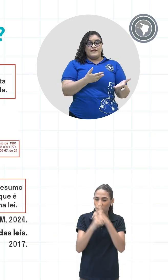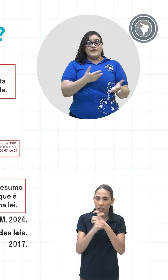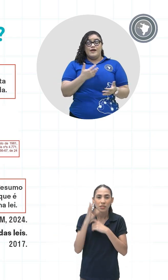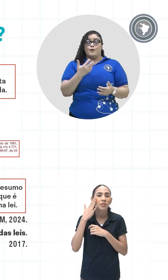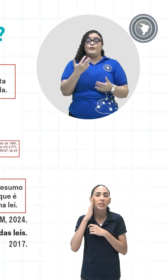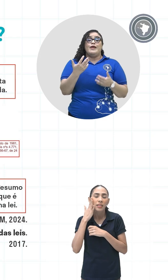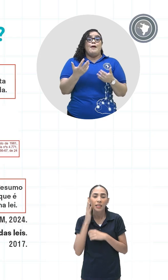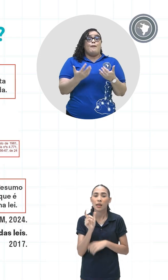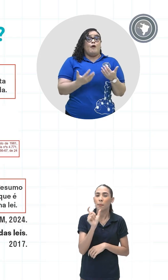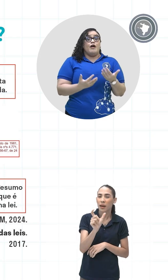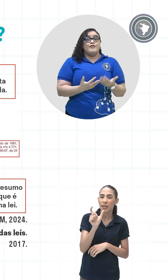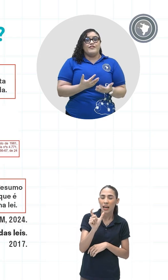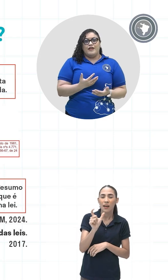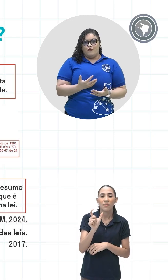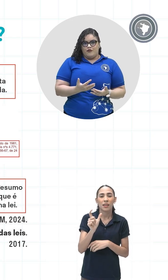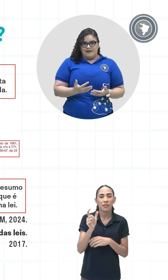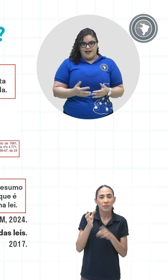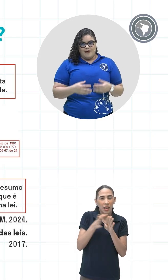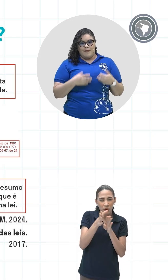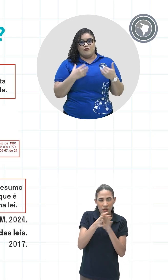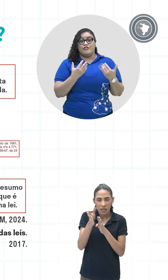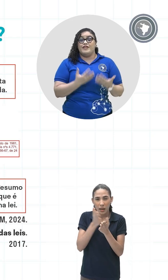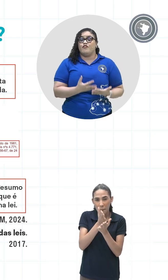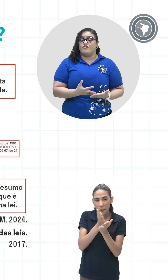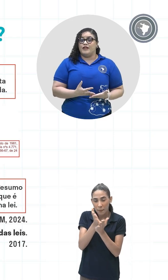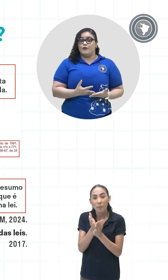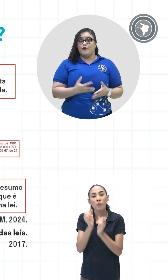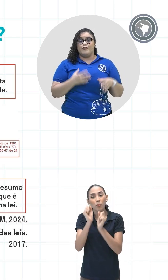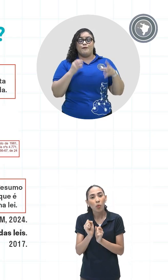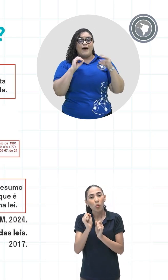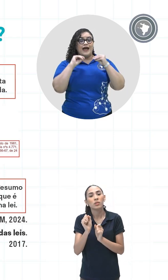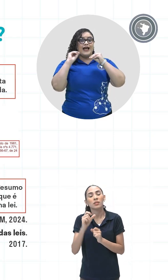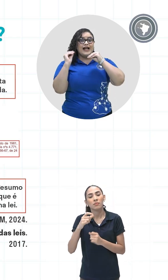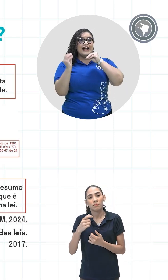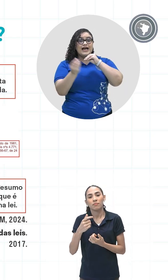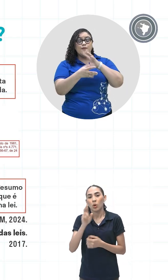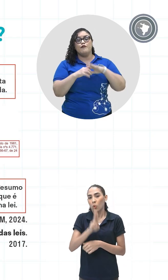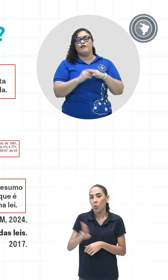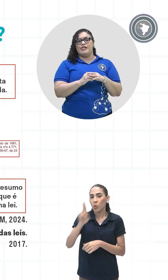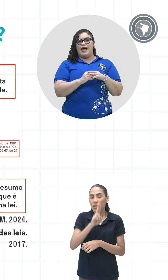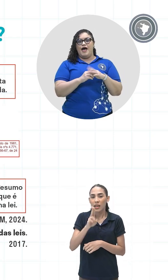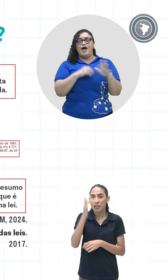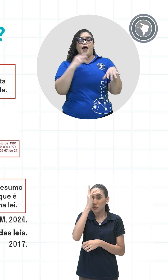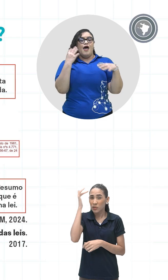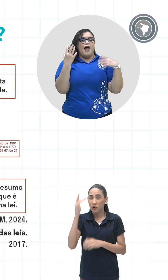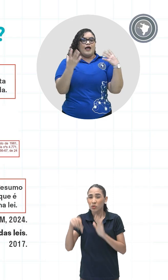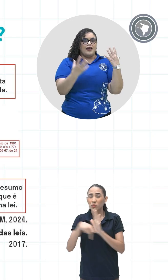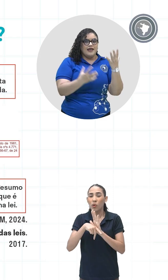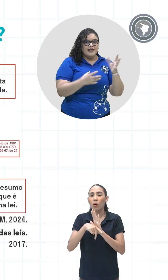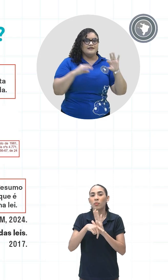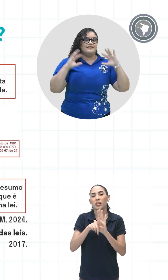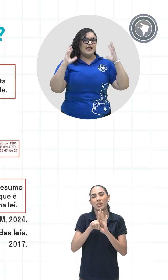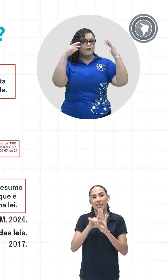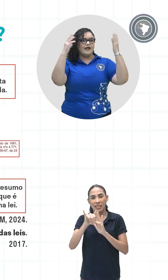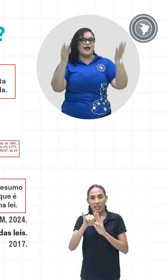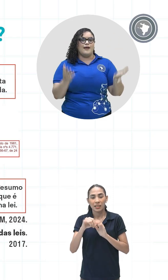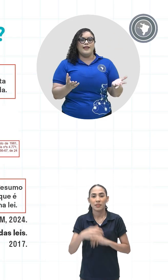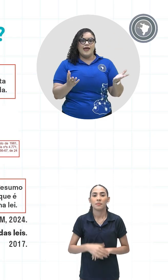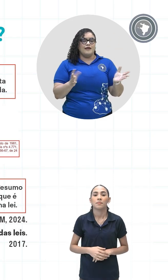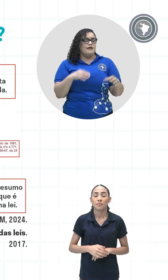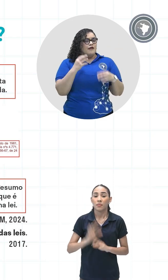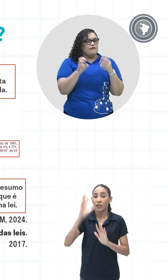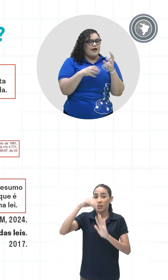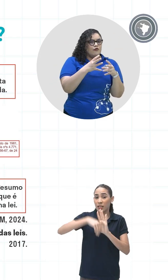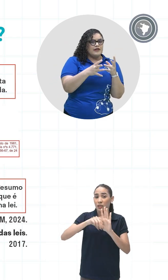Essa expressão pode ser utilizada pelos legisladores para camuflar que, dentro